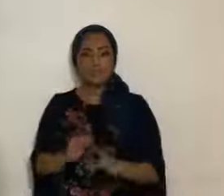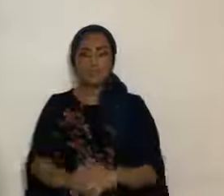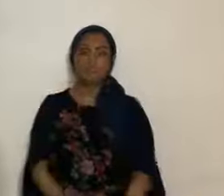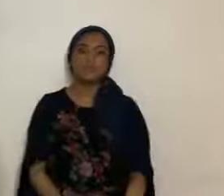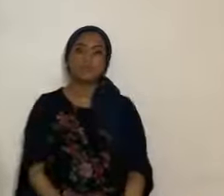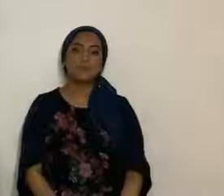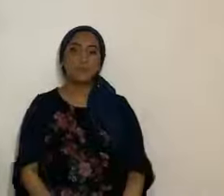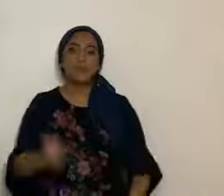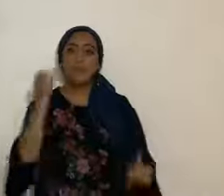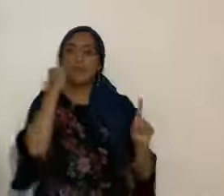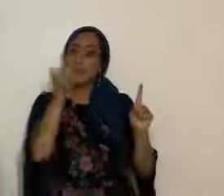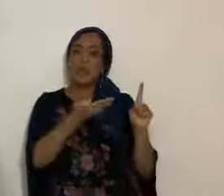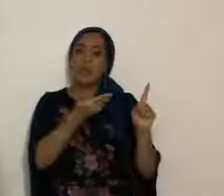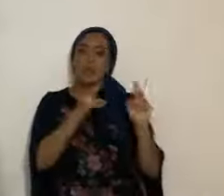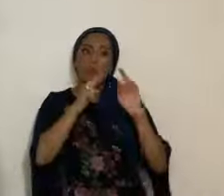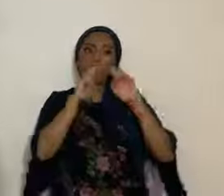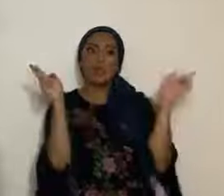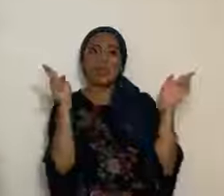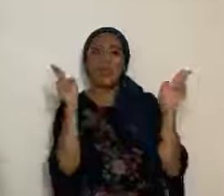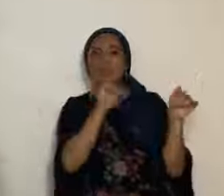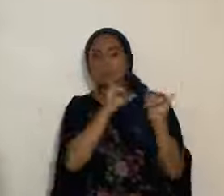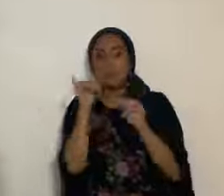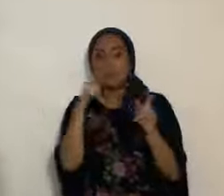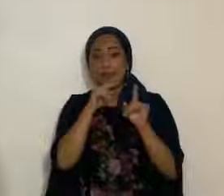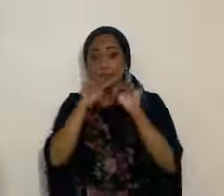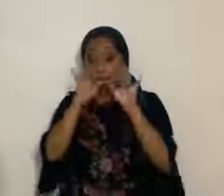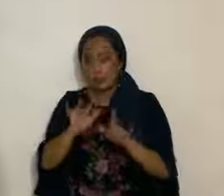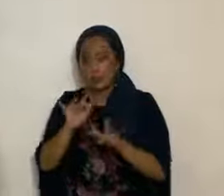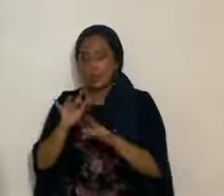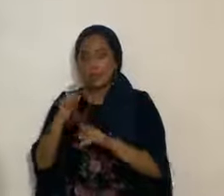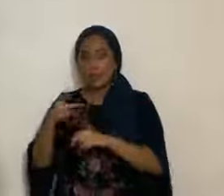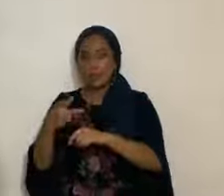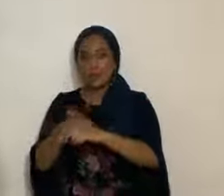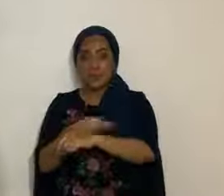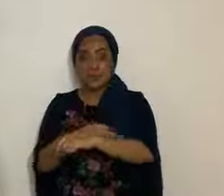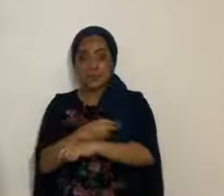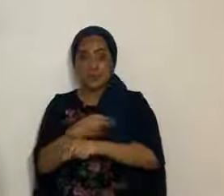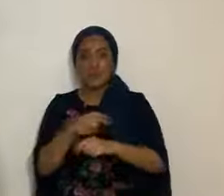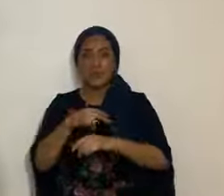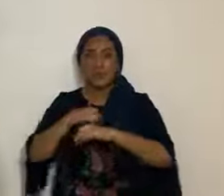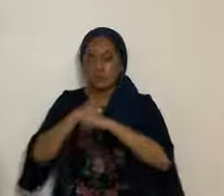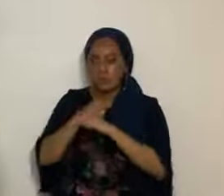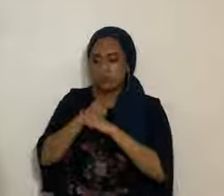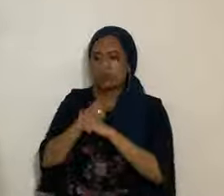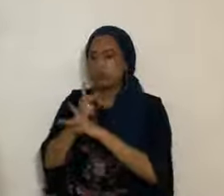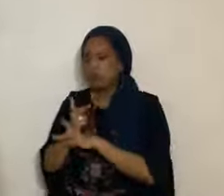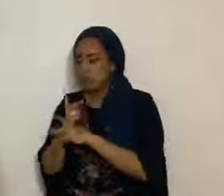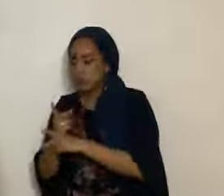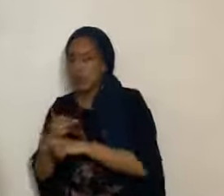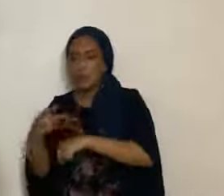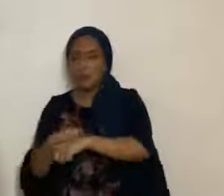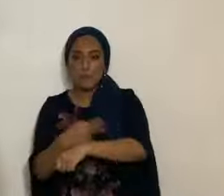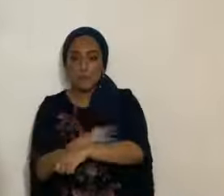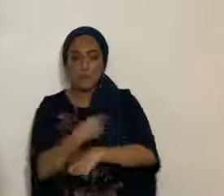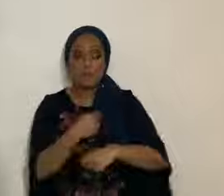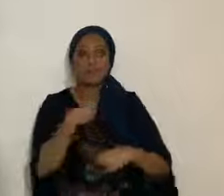si él ya, así como cuidaba de sus ovejas, de las rebeldes, de las que se apartaban, de